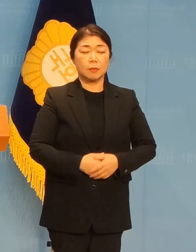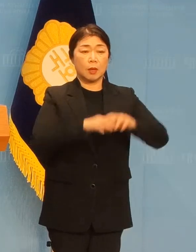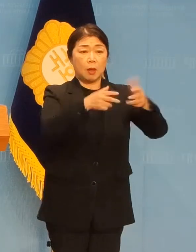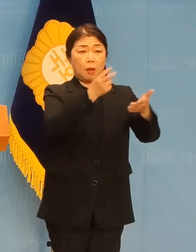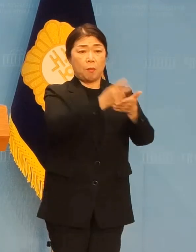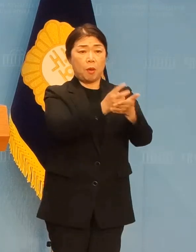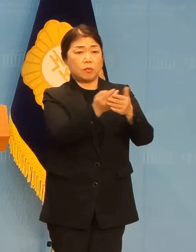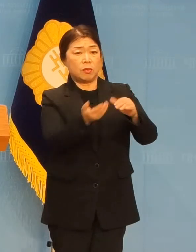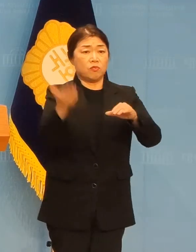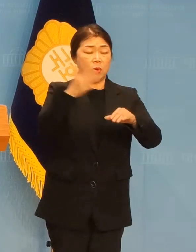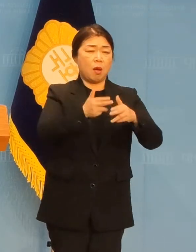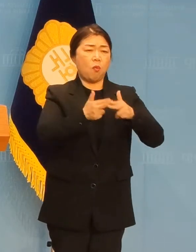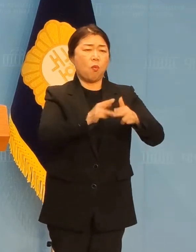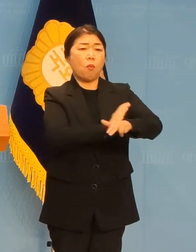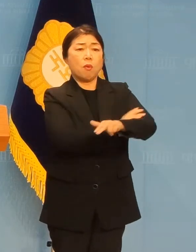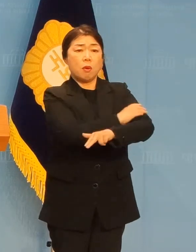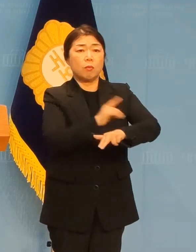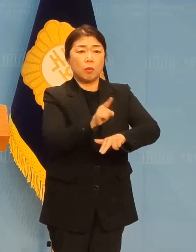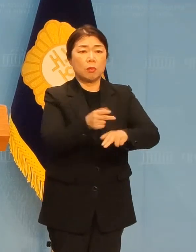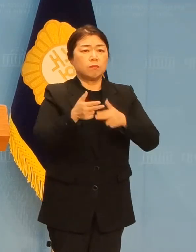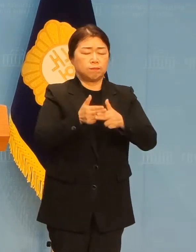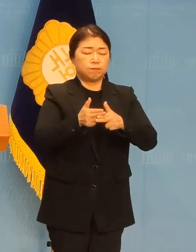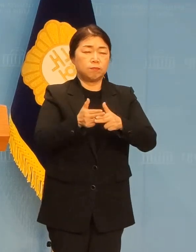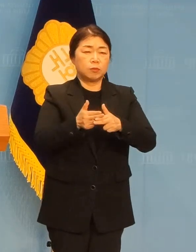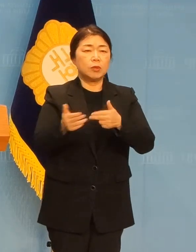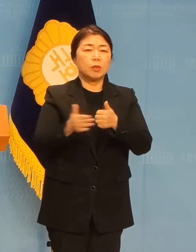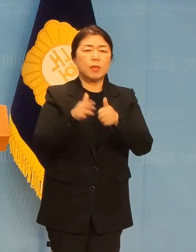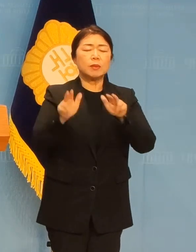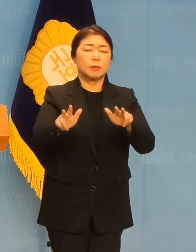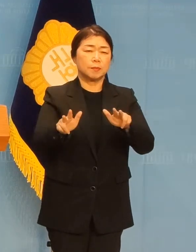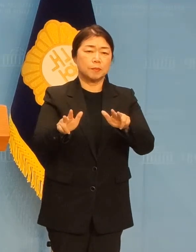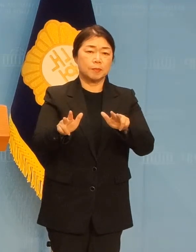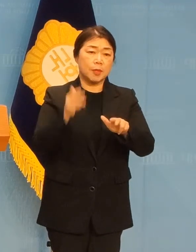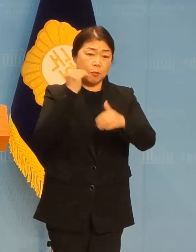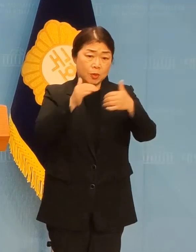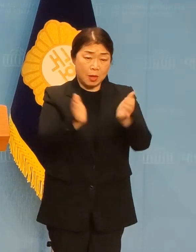헌법 위의 권력은 독재일 뿐입니다. 민주당은 당장 헌정 파괴